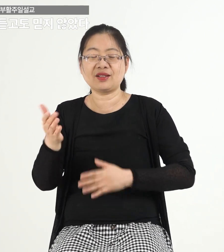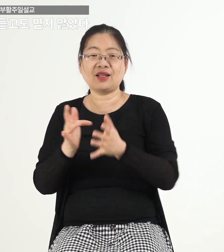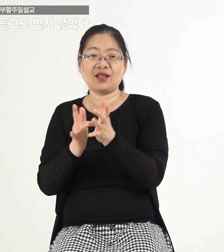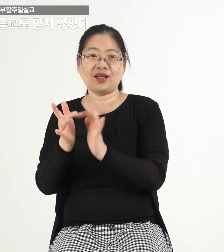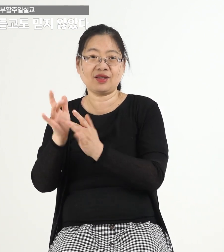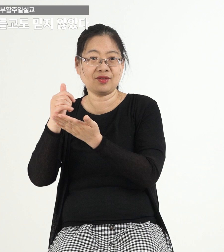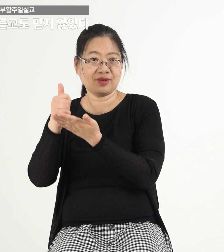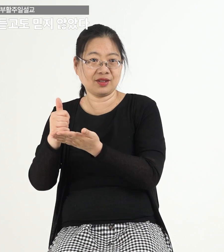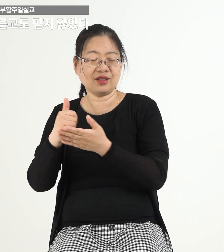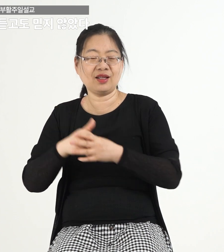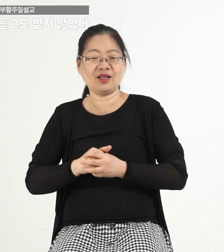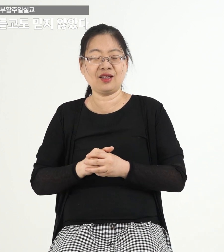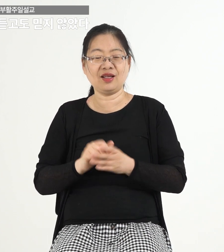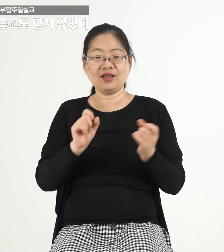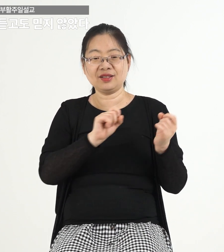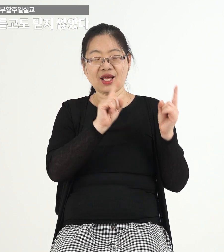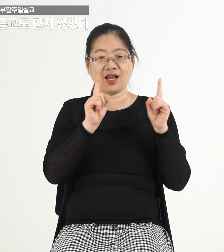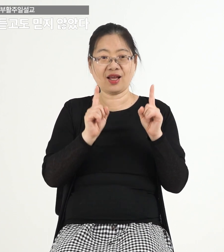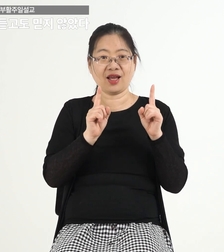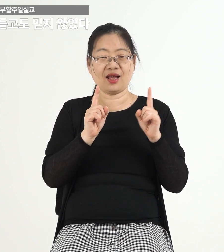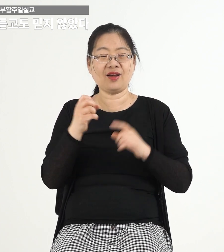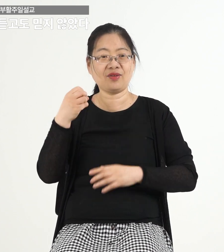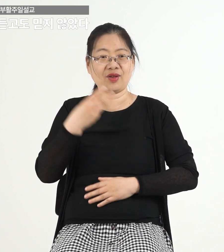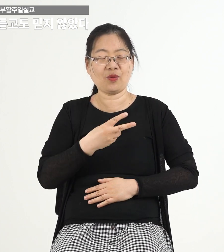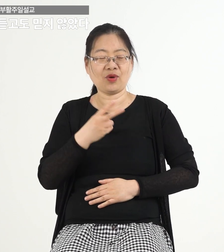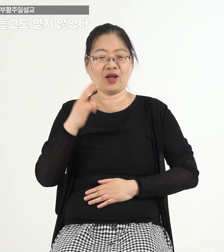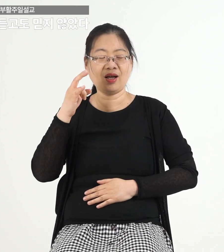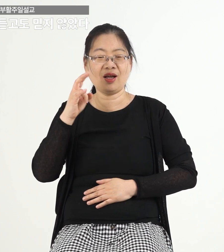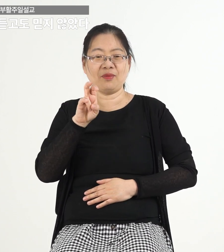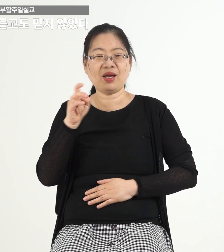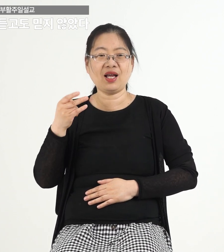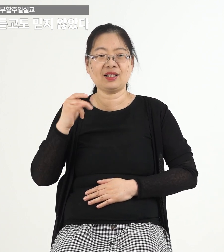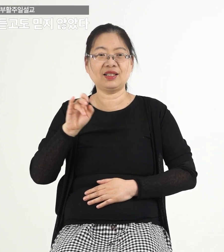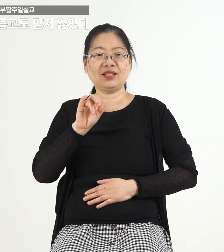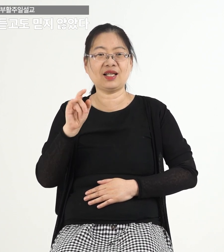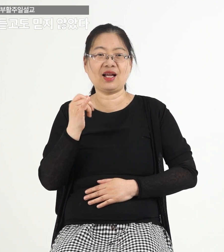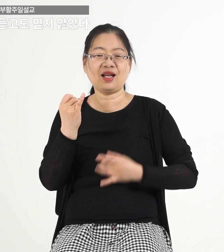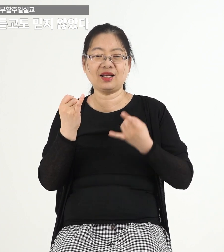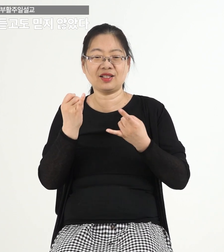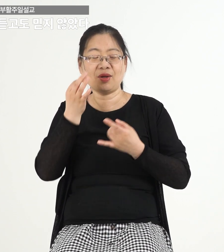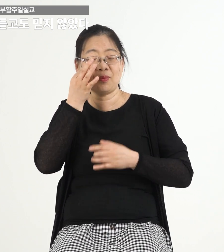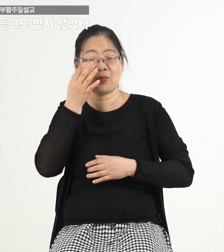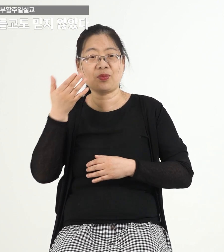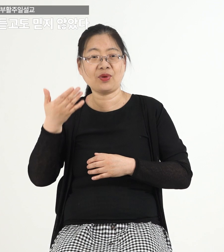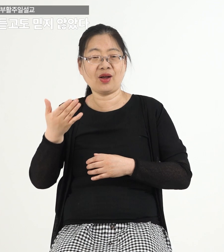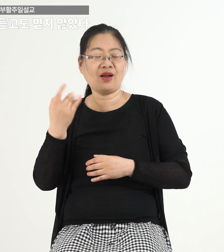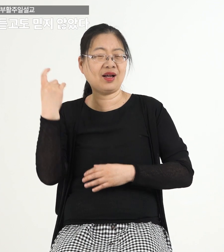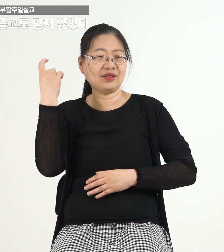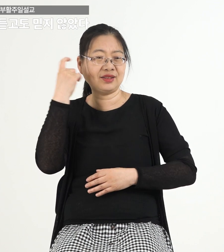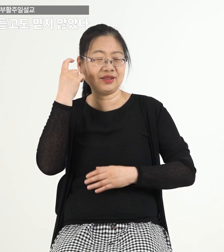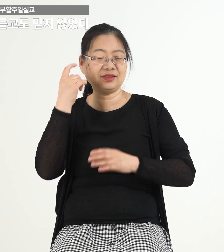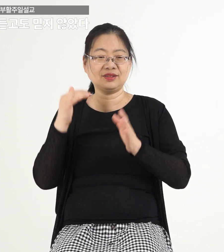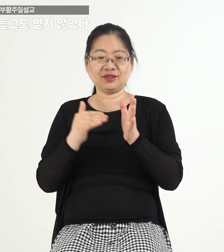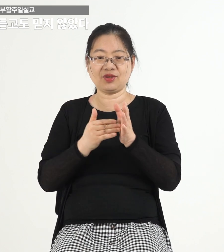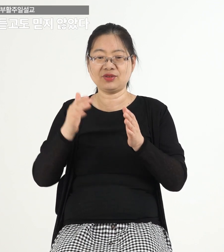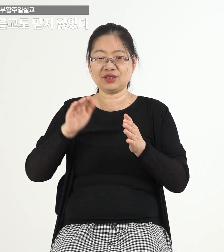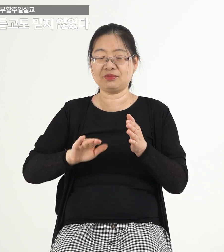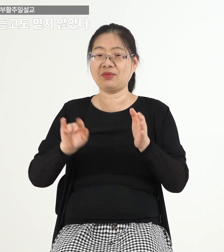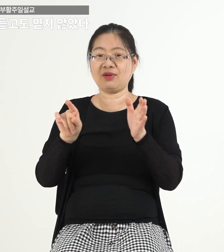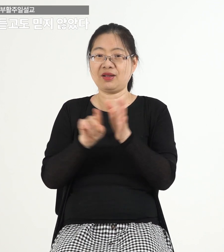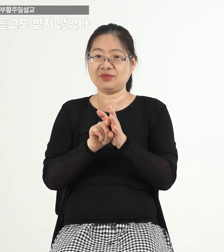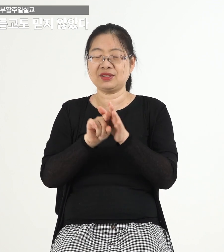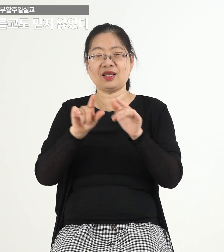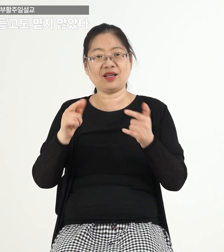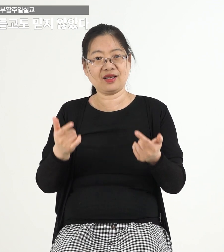예수께서 살아나셨다는 것과 마리아에게 보이셨다는 것을 듣고도